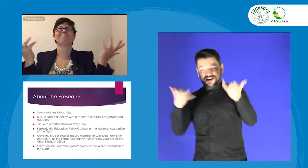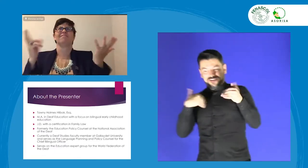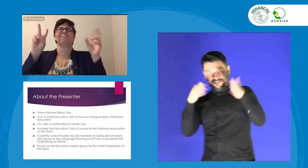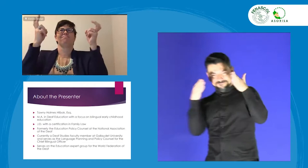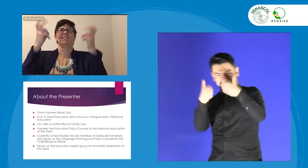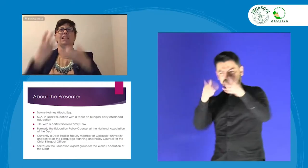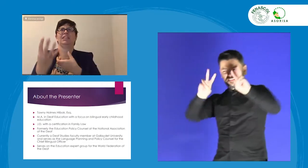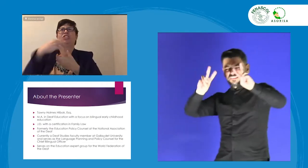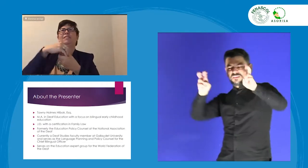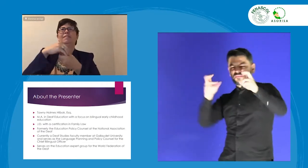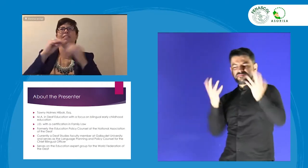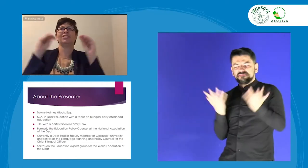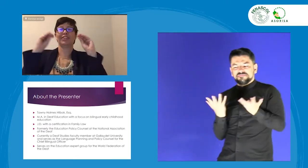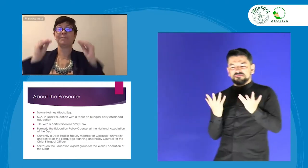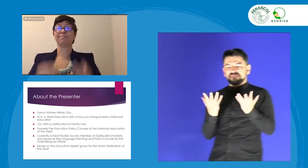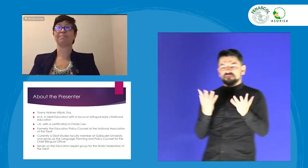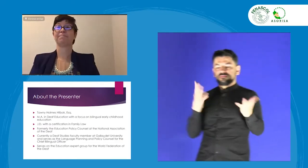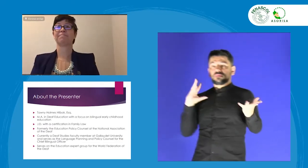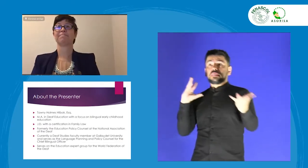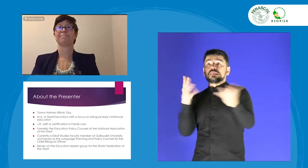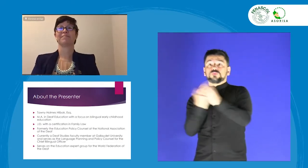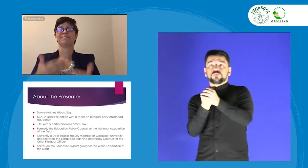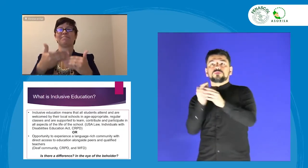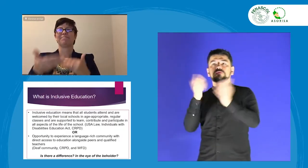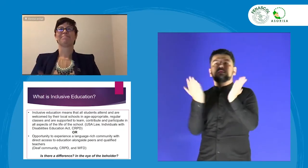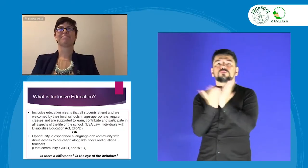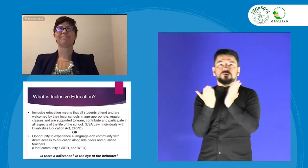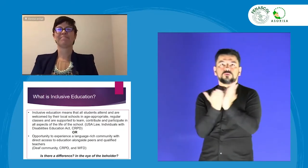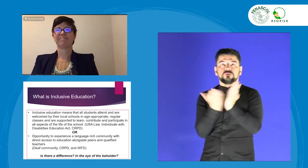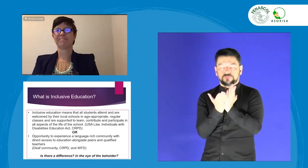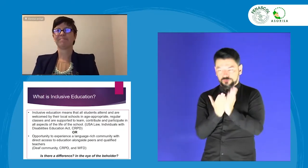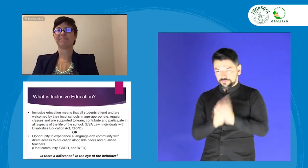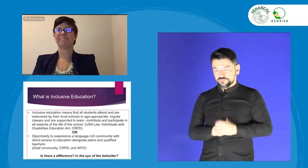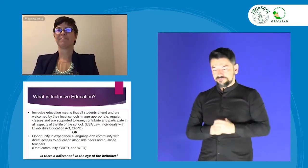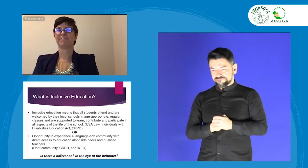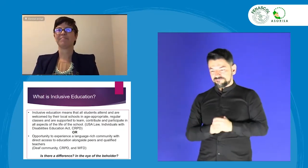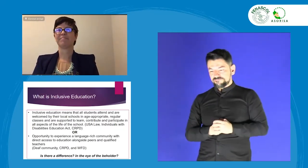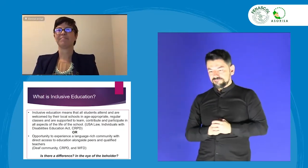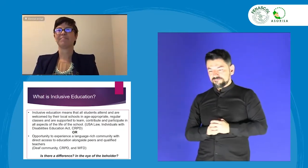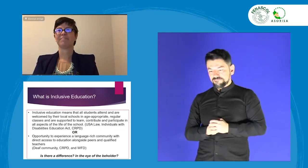Entremos entonces en materia con lo que tiene que ver con educación inclusiva. Siguiente, muy bien.